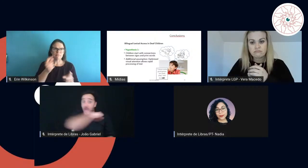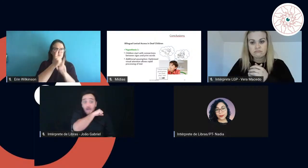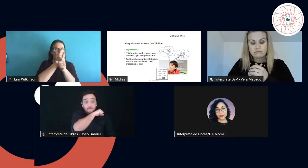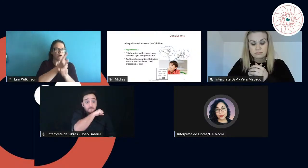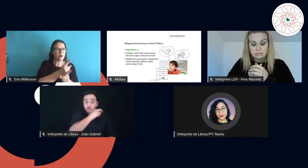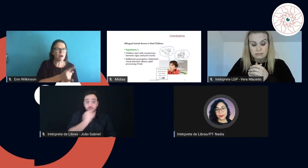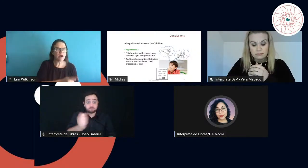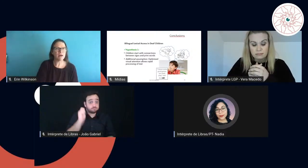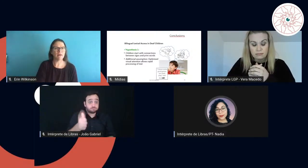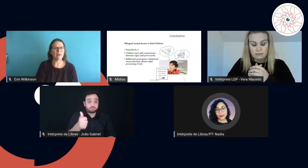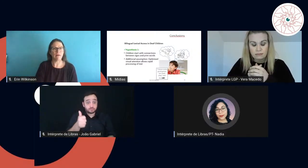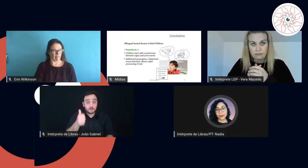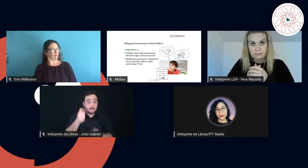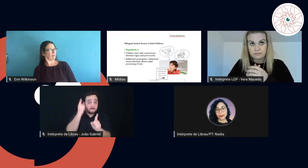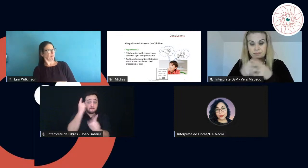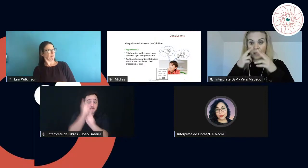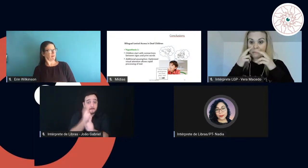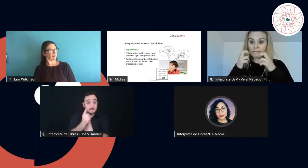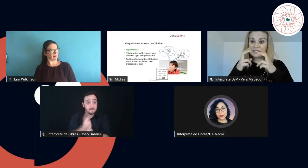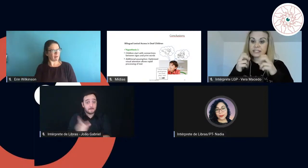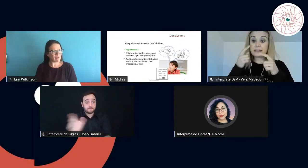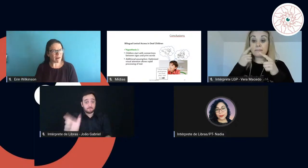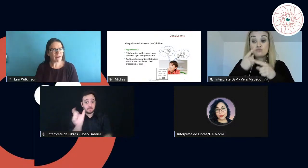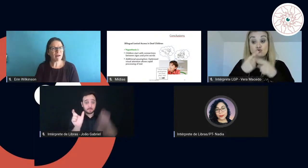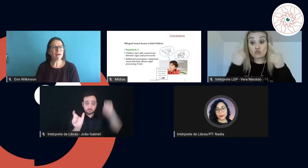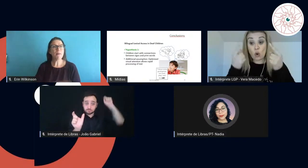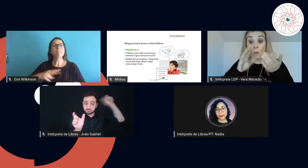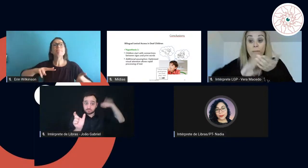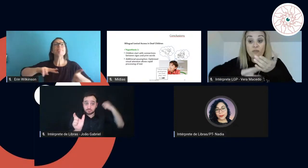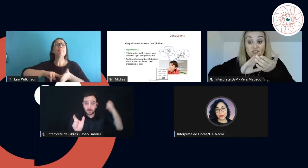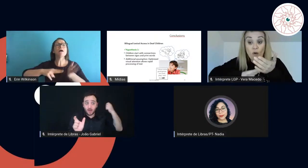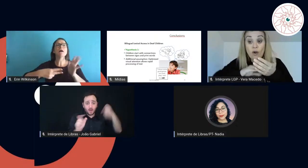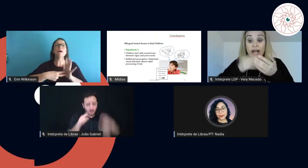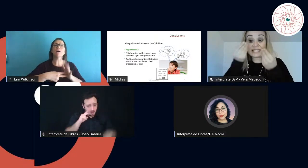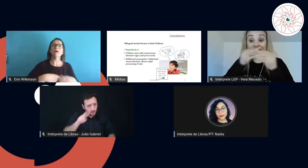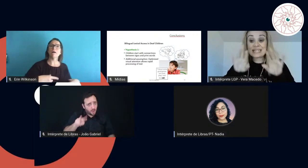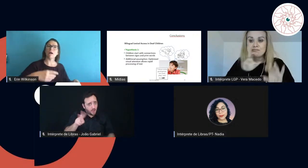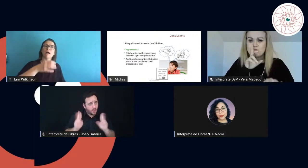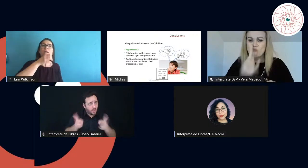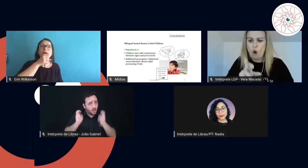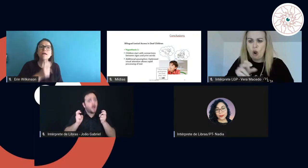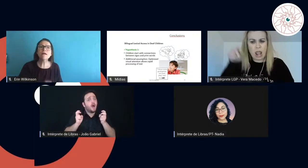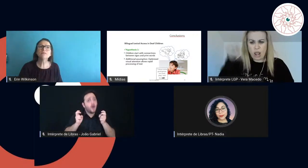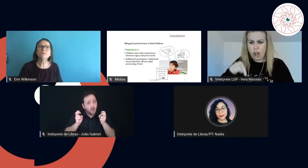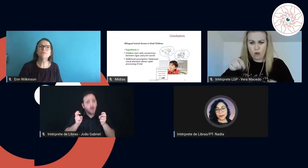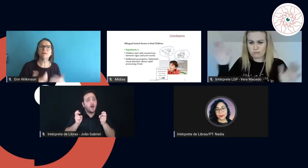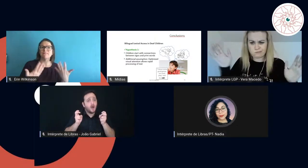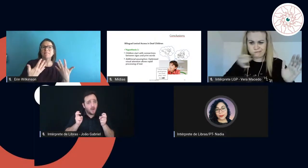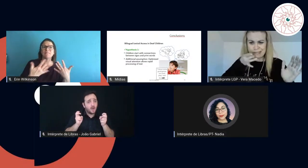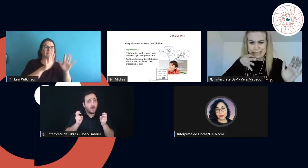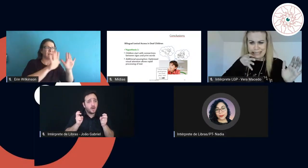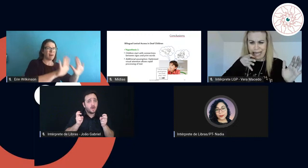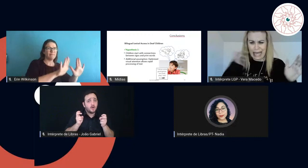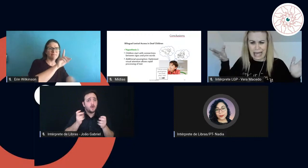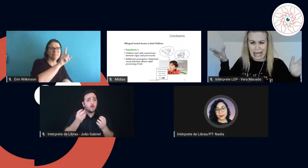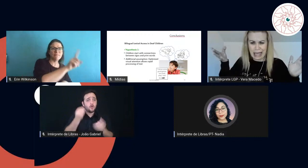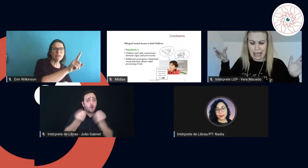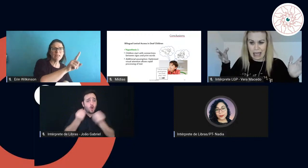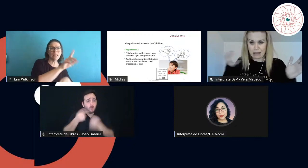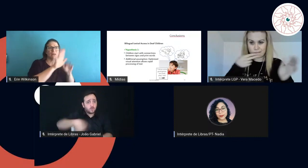eh crianças elas têm uma resposta muito rápida, um tempo de